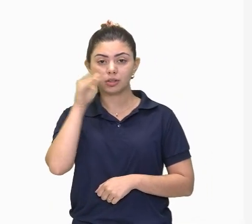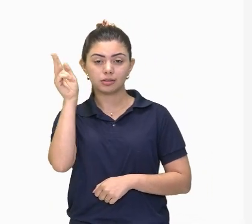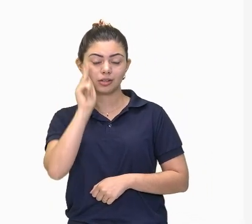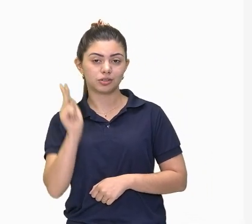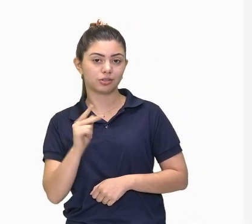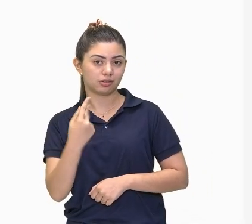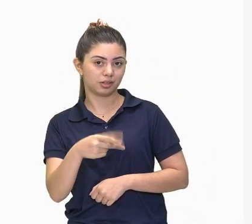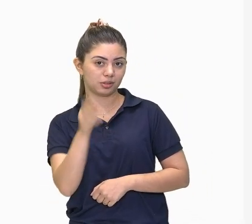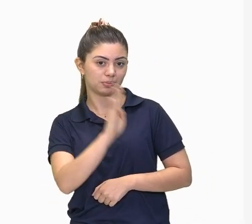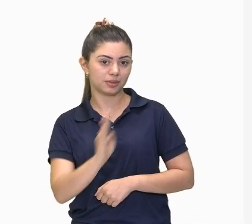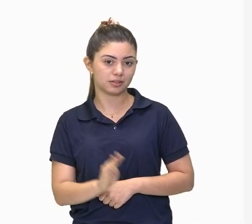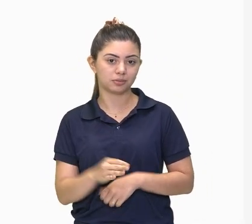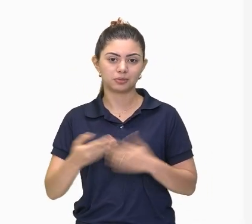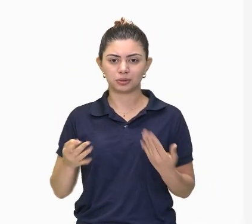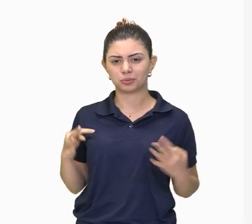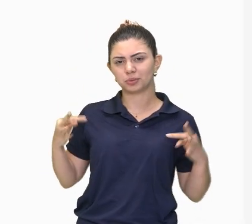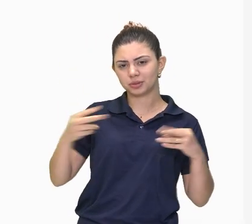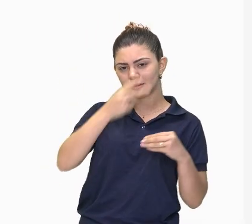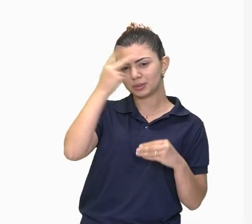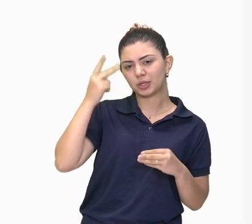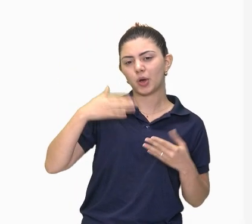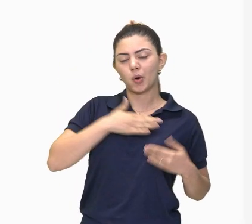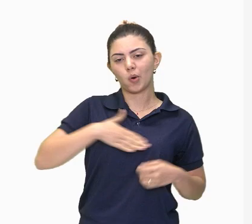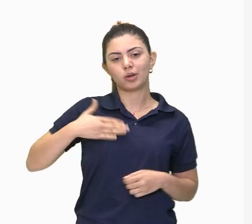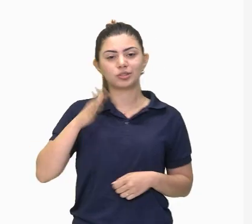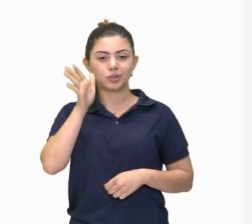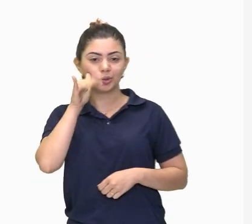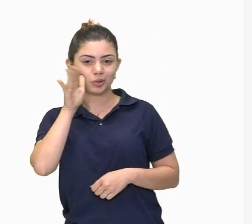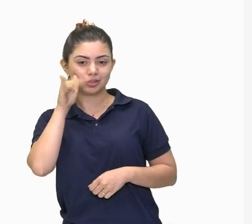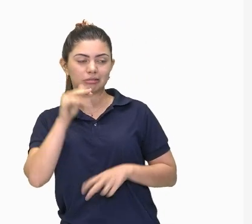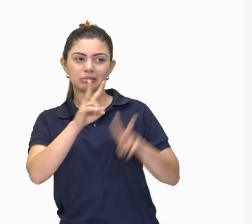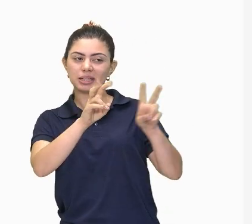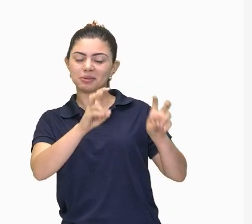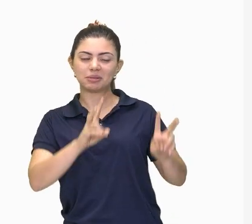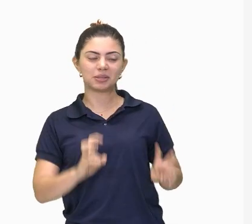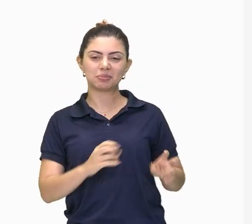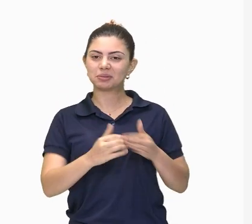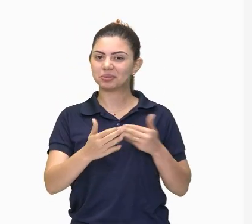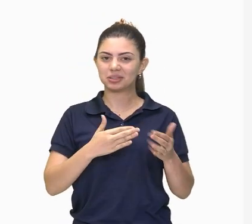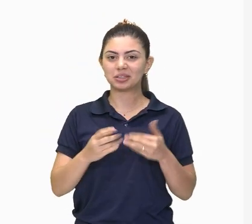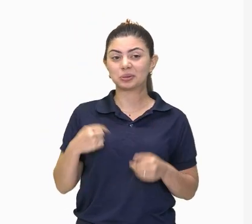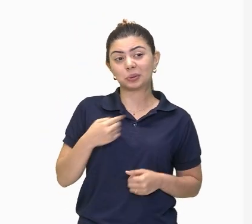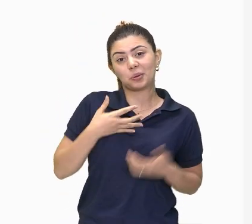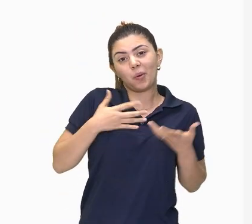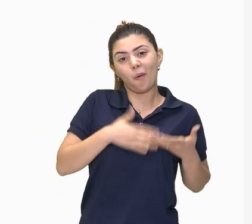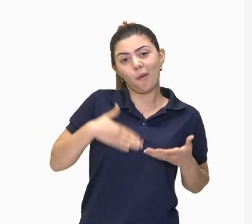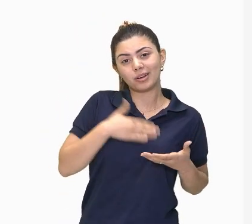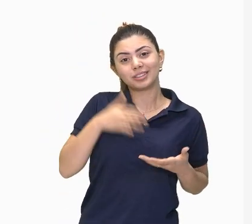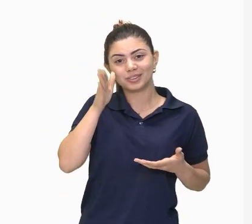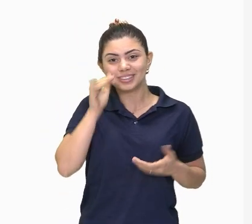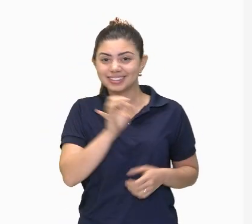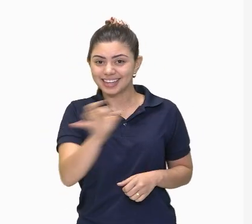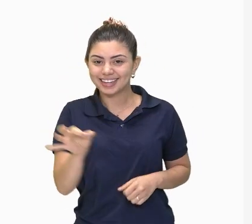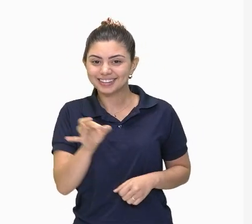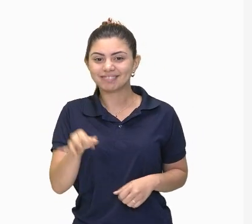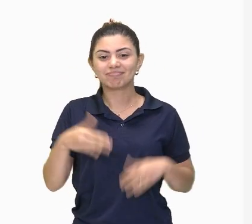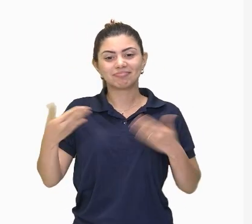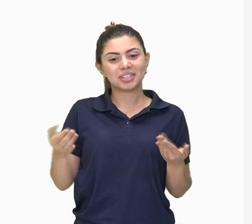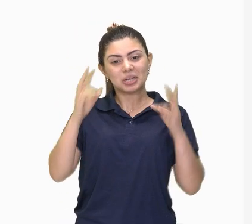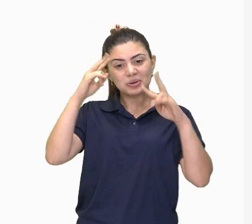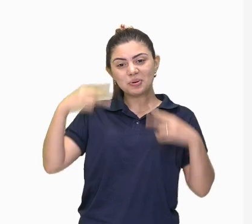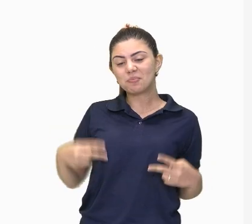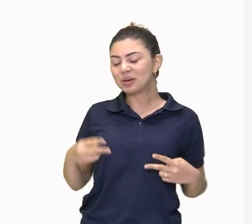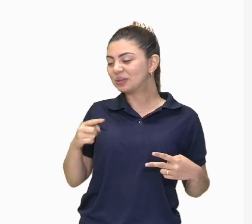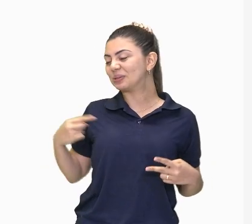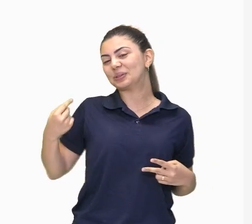do Brasil. Todos nós adoramos saber a curiosidade sobre qualquer tipo de assunto, não é mesmo? O ser humano